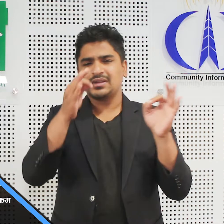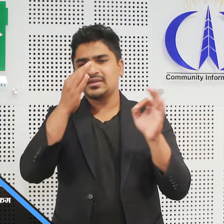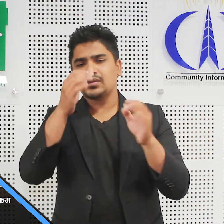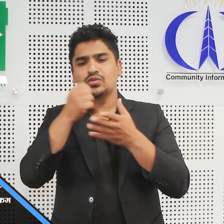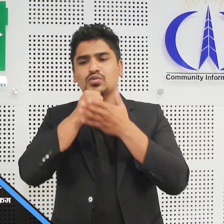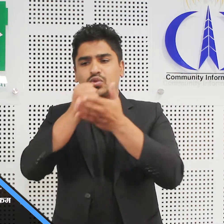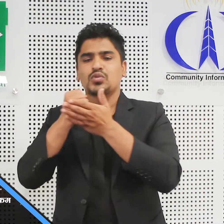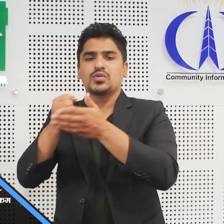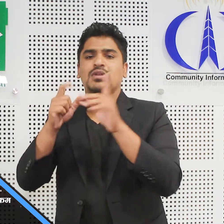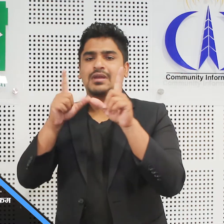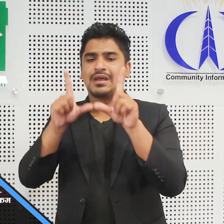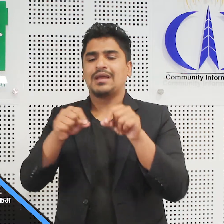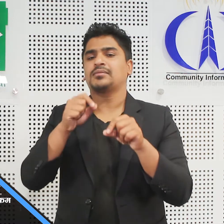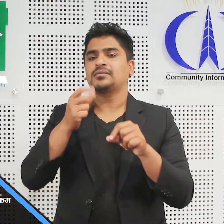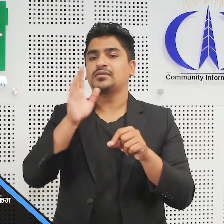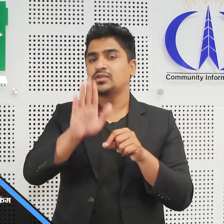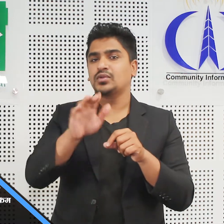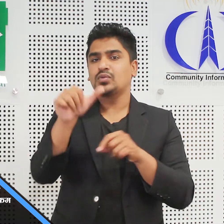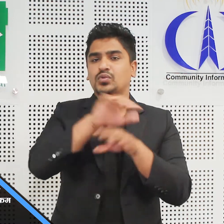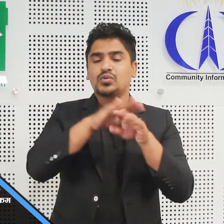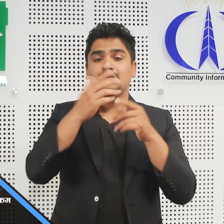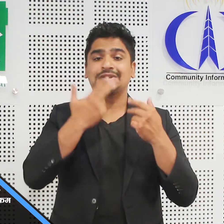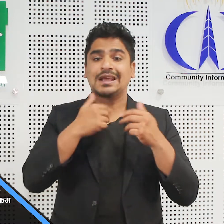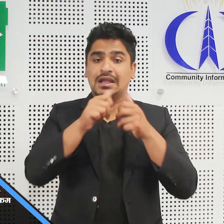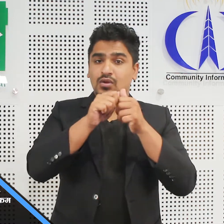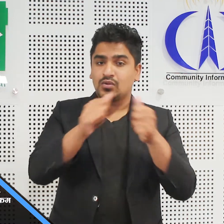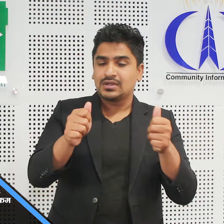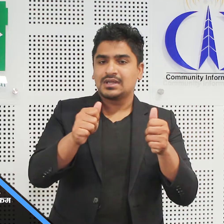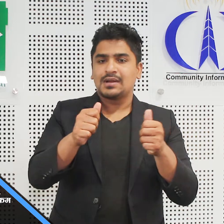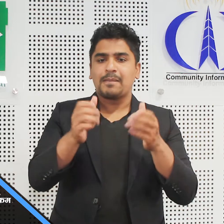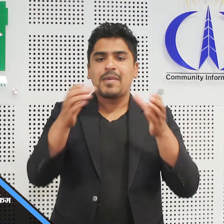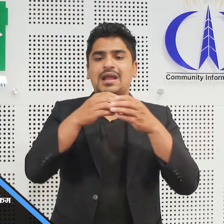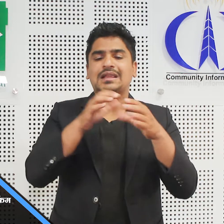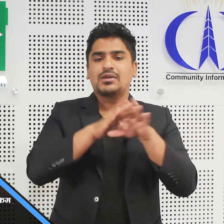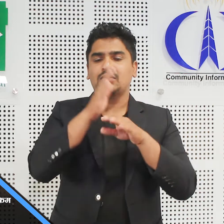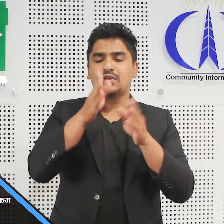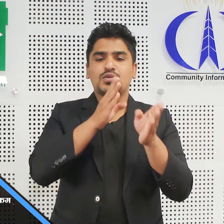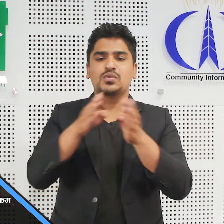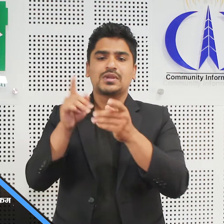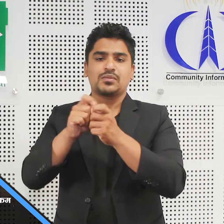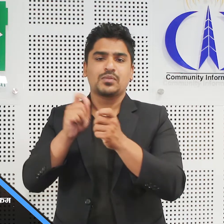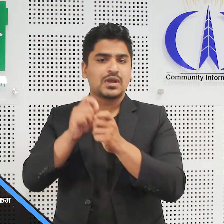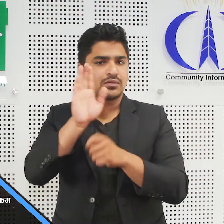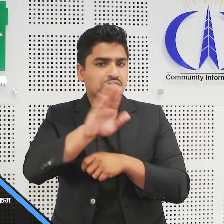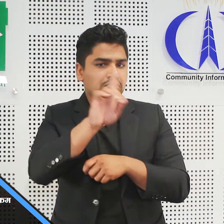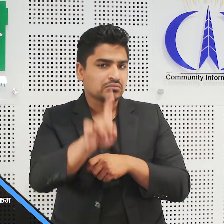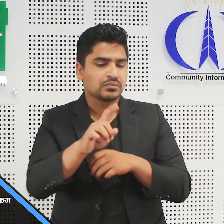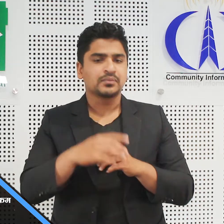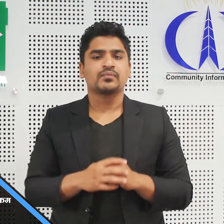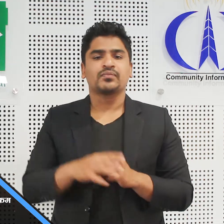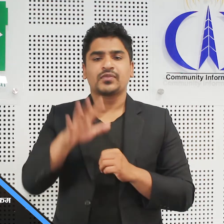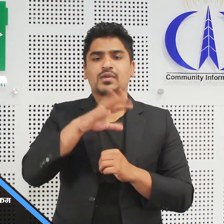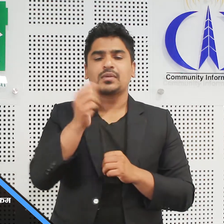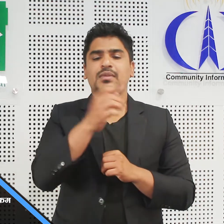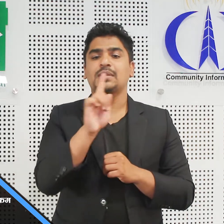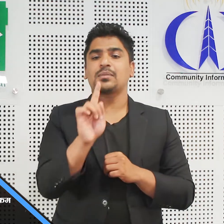दैनिक पसल व्यवसाय गरेर गुजारा गरिरहेका नागरिकले विभिन्न खालका सहयोग चाहेका छन् तर उनीहरूको चाहना